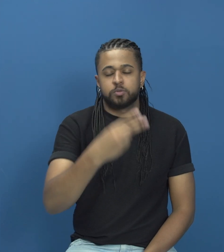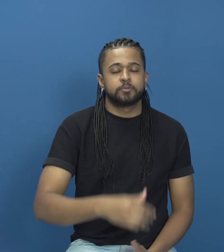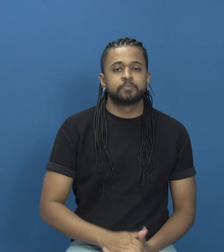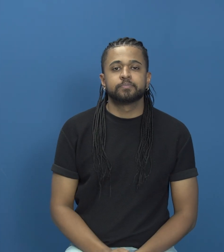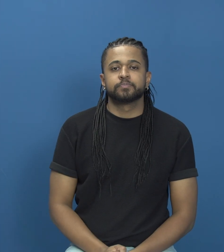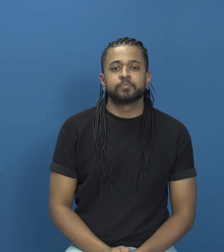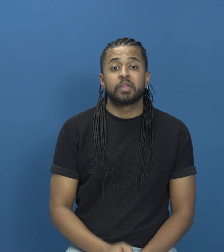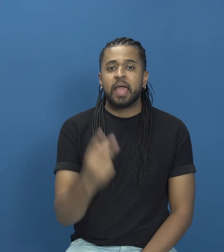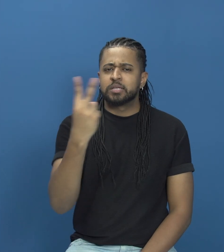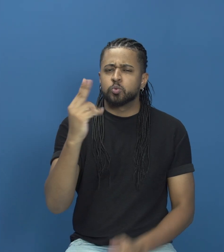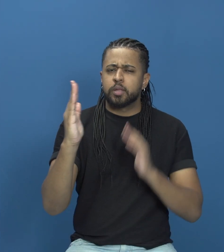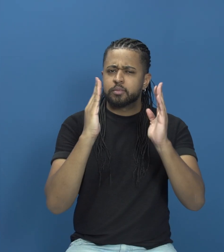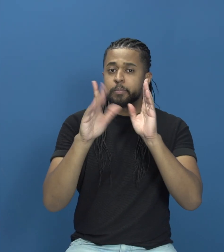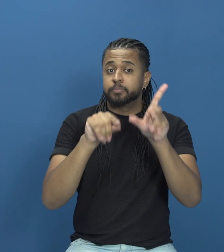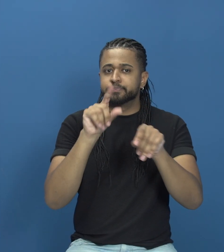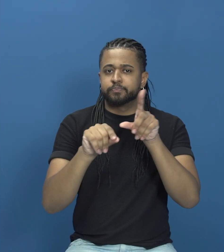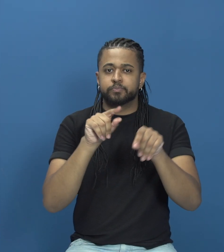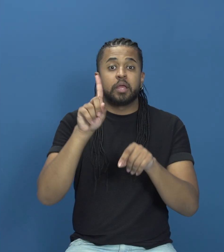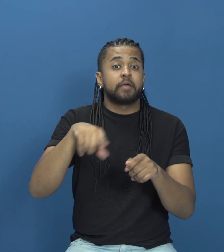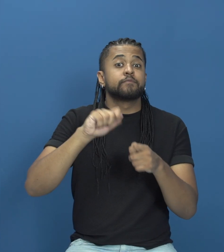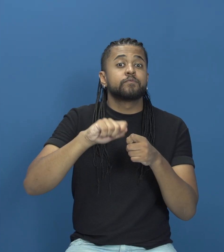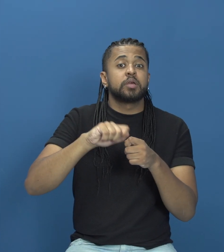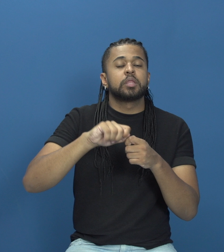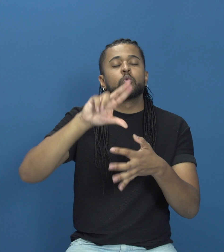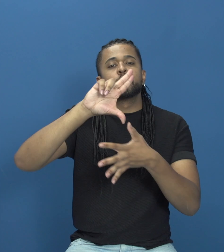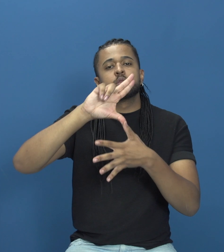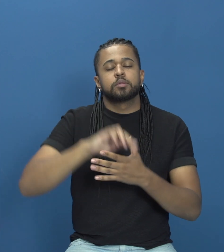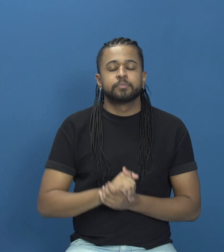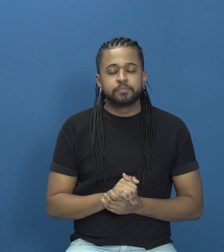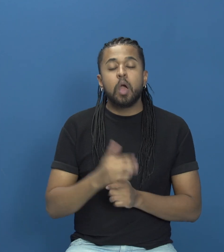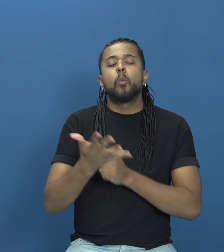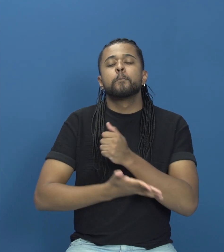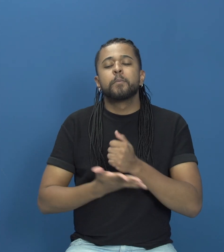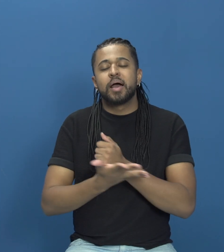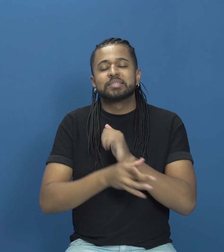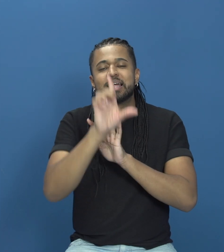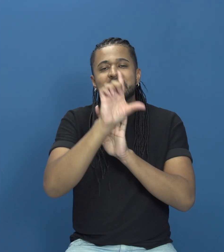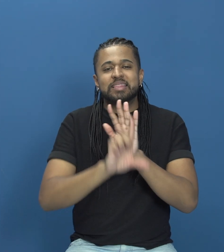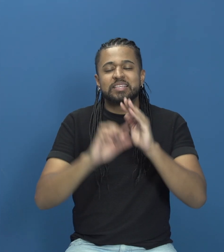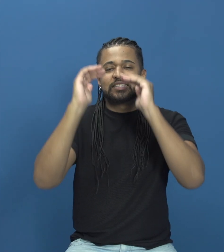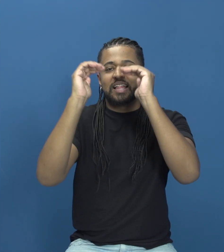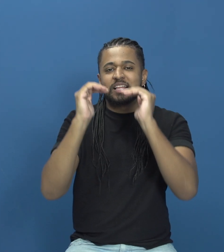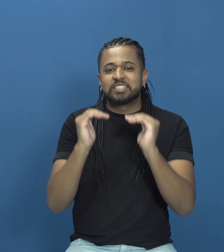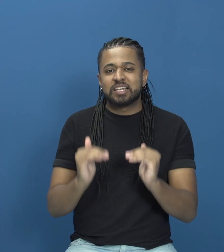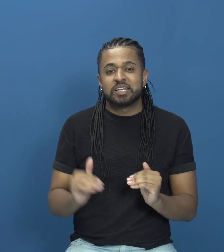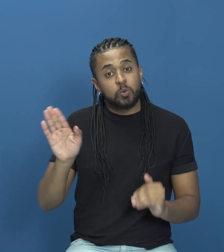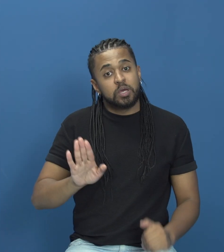8.2. A segunda etapa de seleção será realizada pela UNILA, com base na lista de classificação